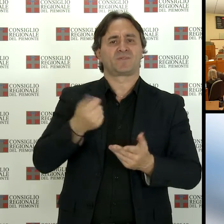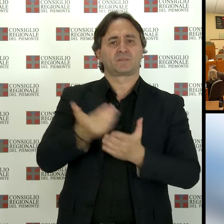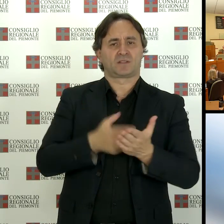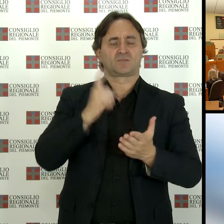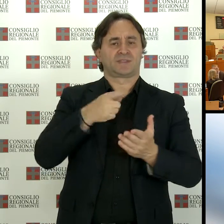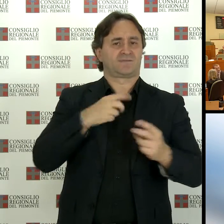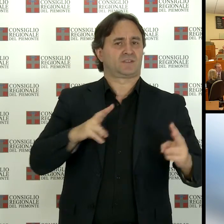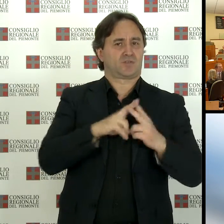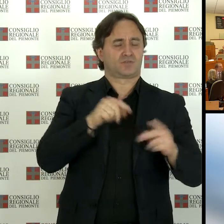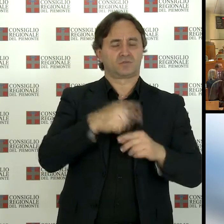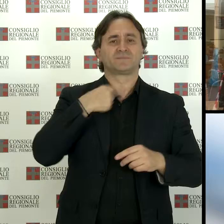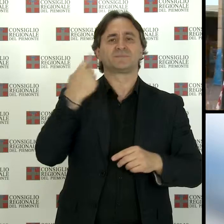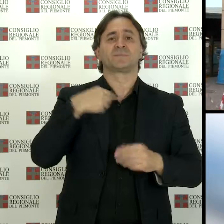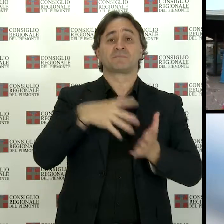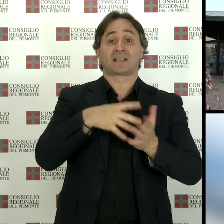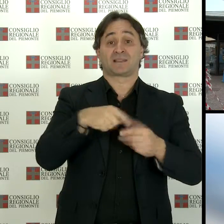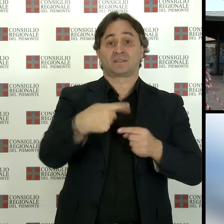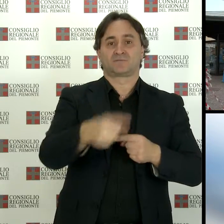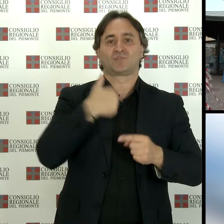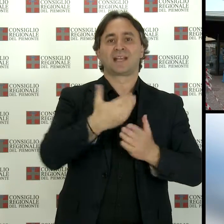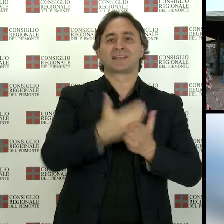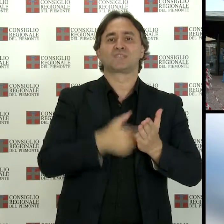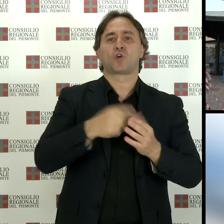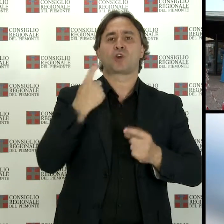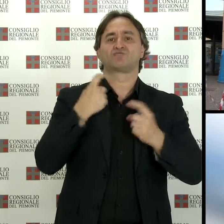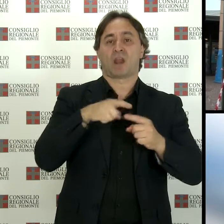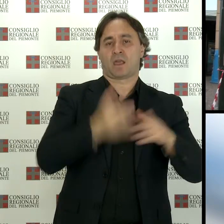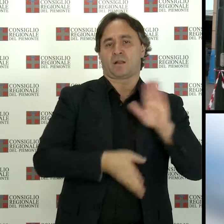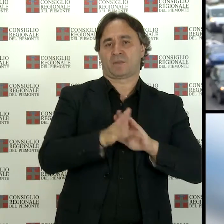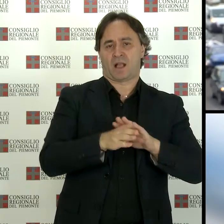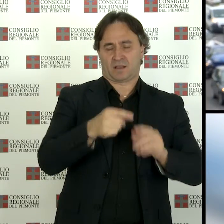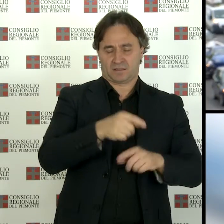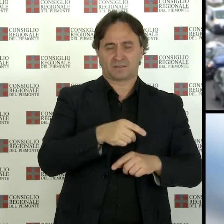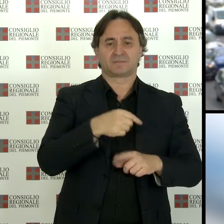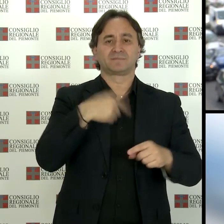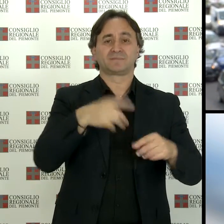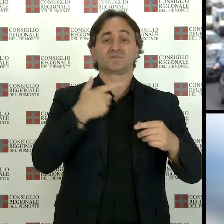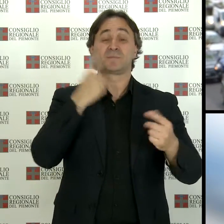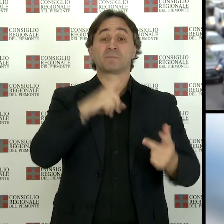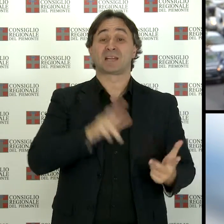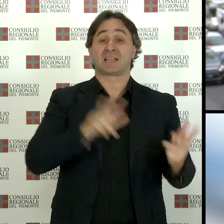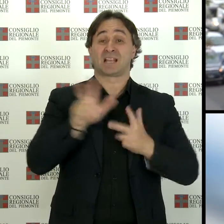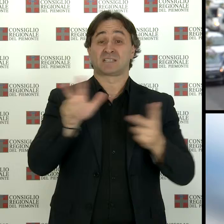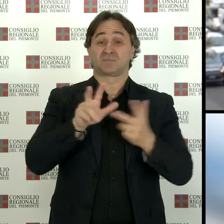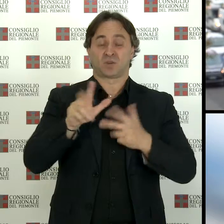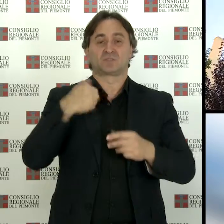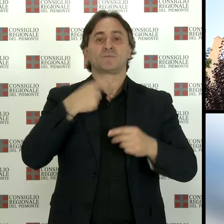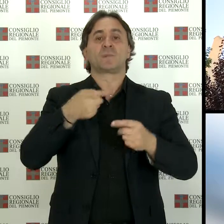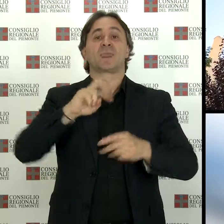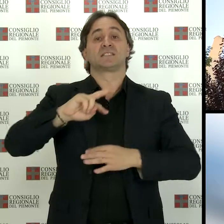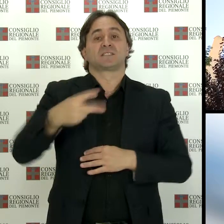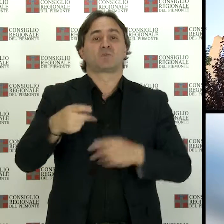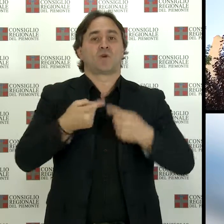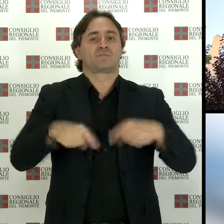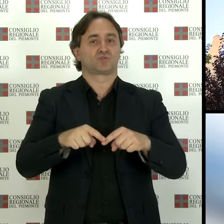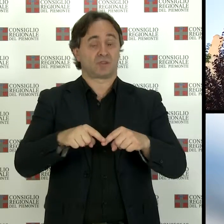martedì dal testo originale. I criteri e il metodo per l'aggiornamento del piano trasporti sono stati invece al centro della seconda commissione, che